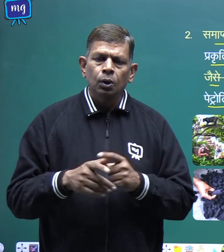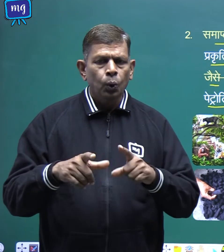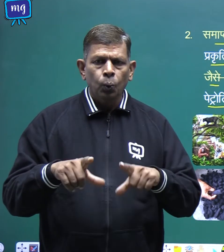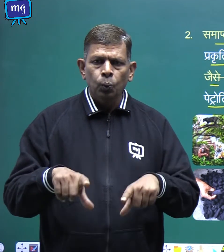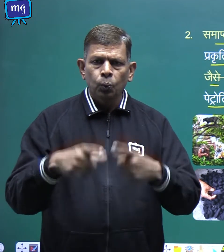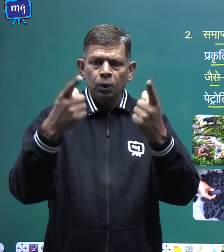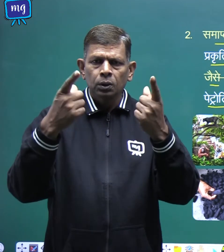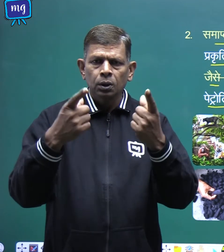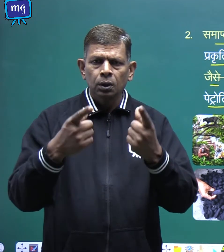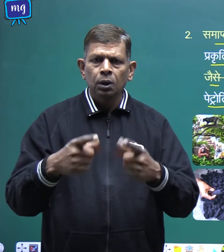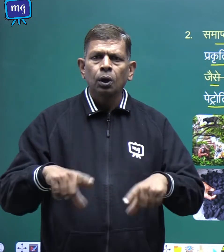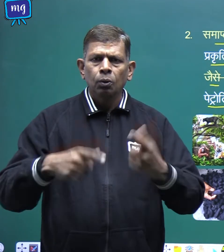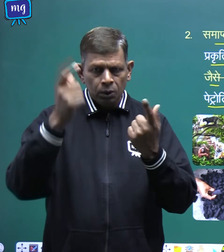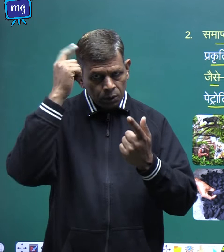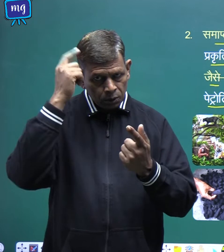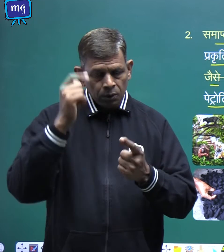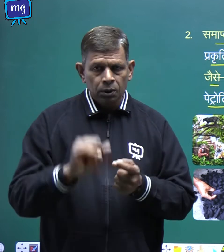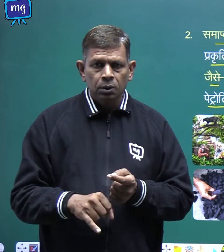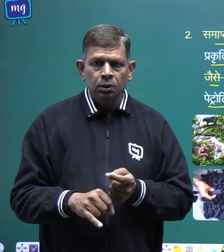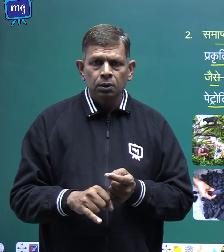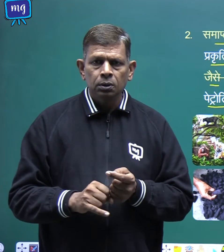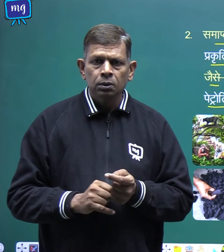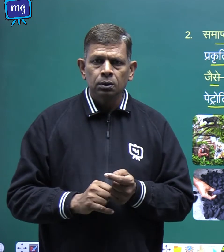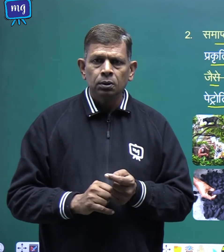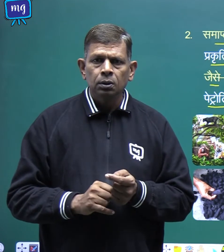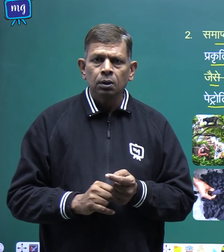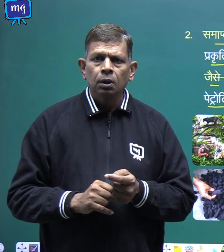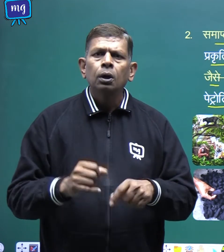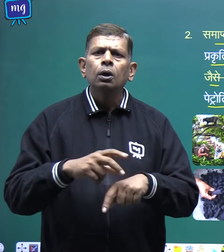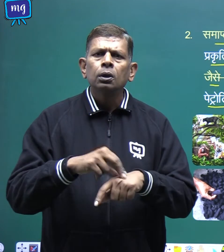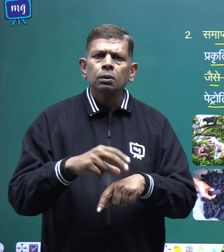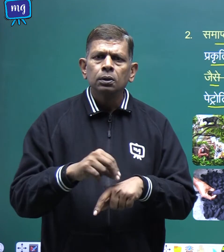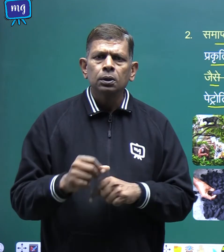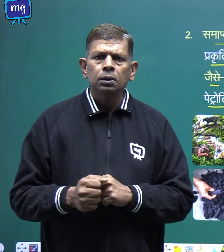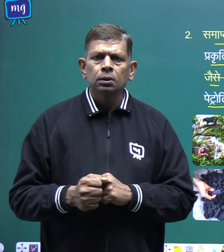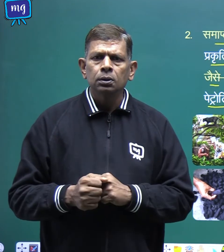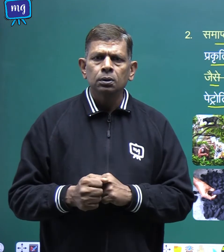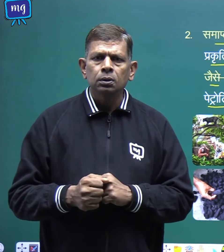है, वन्य जीव हैं, खनिज लवण है,